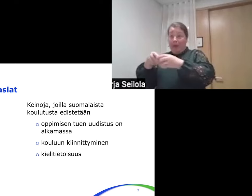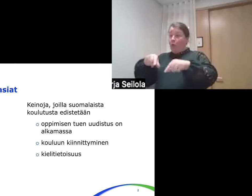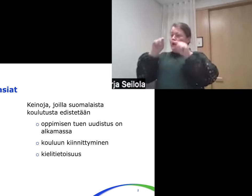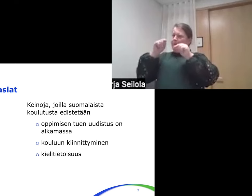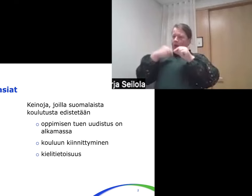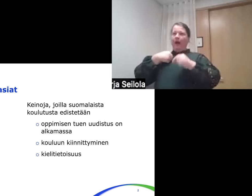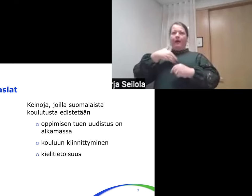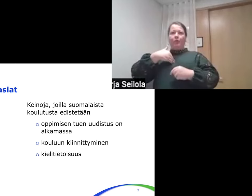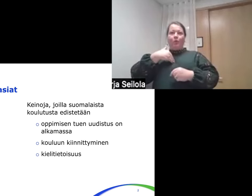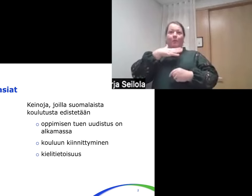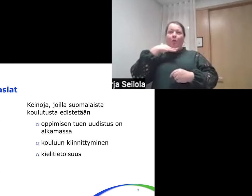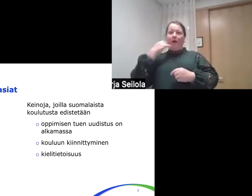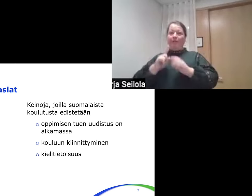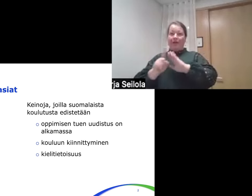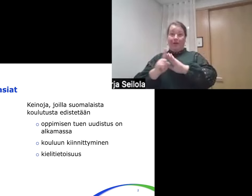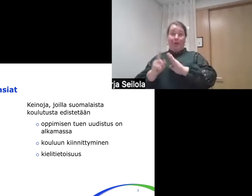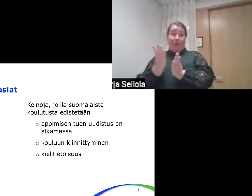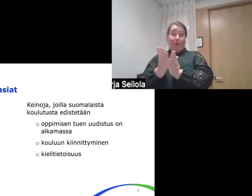siihen.